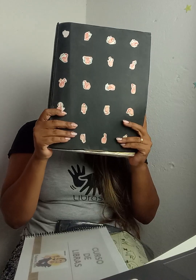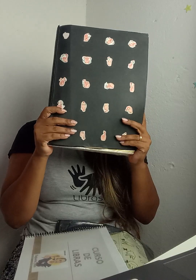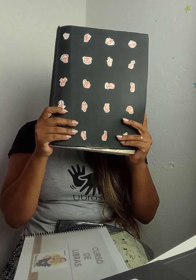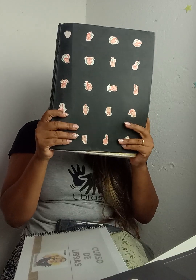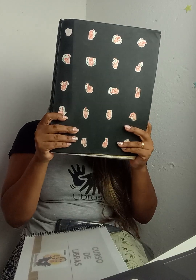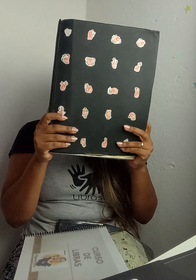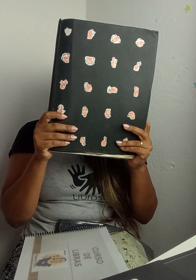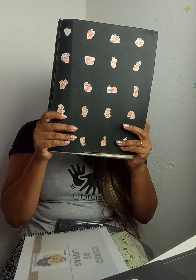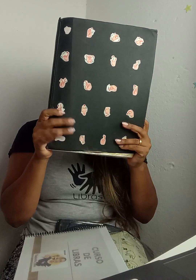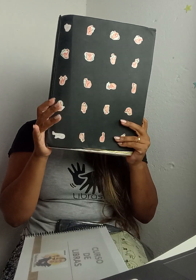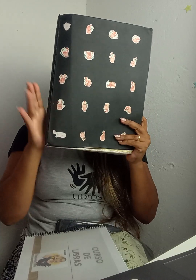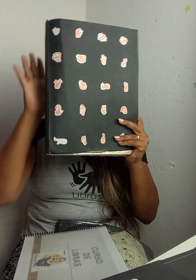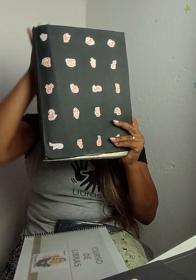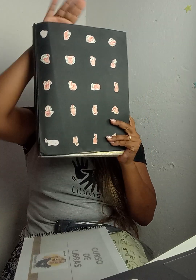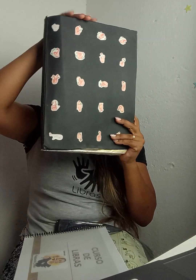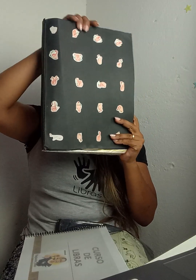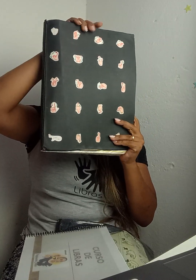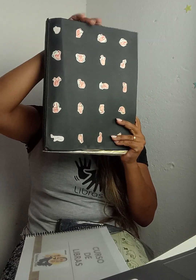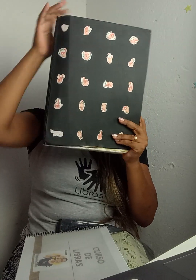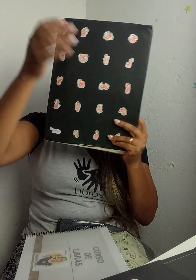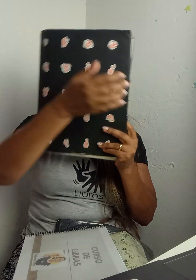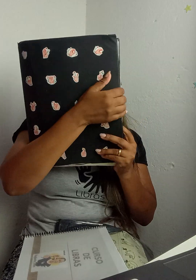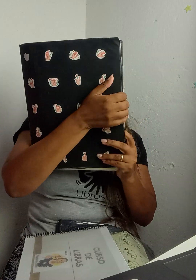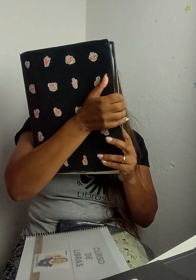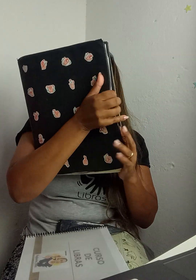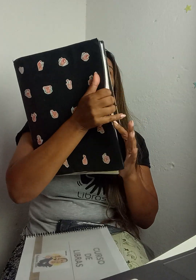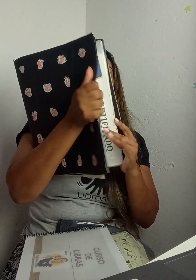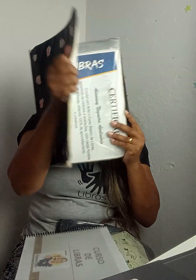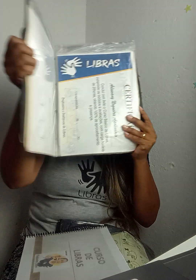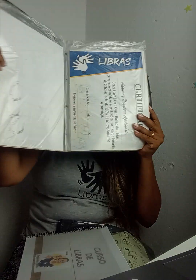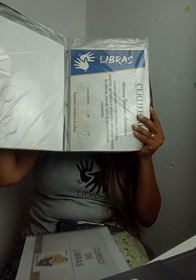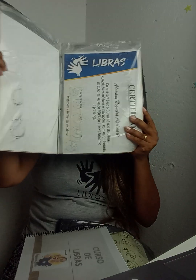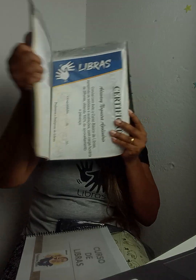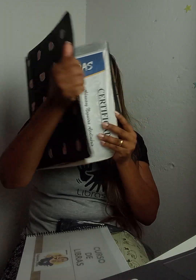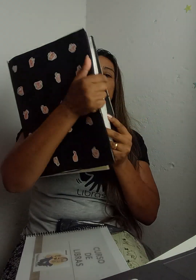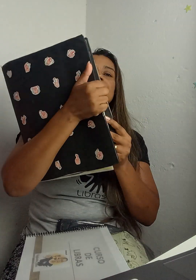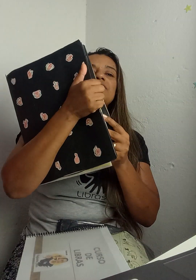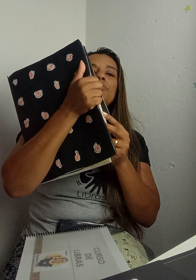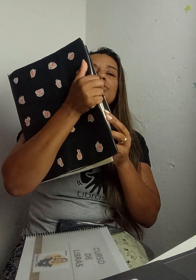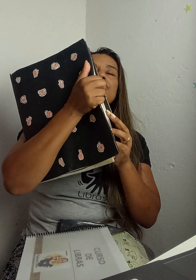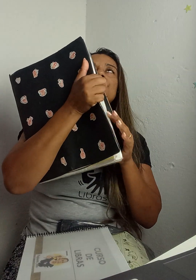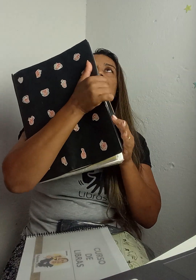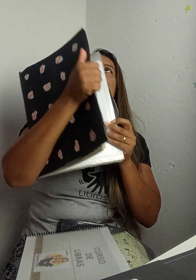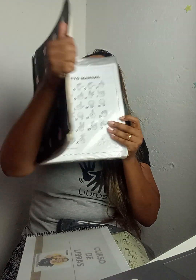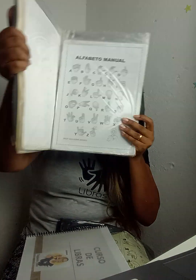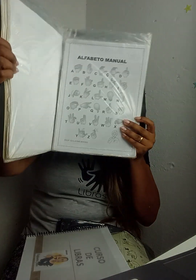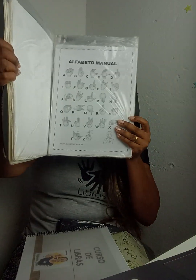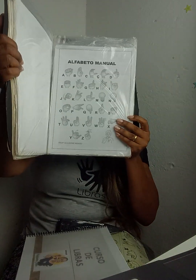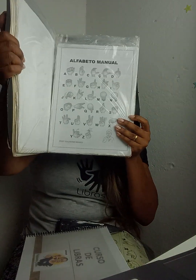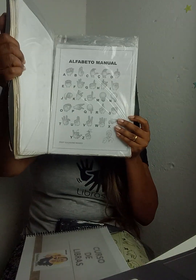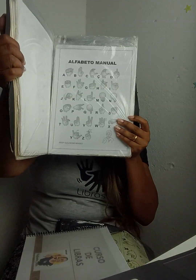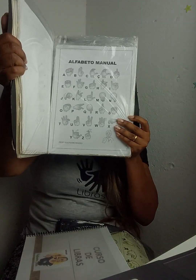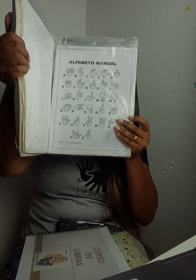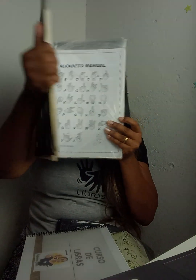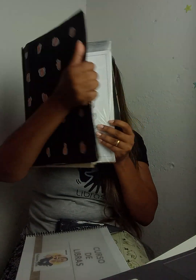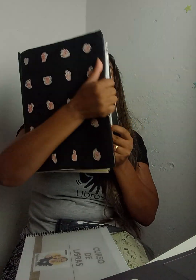se você não tiver, esse fichário, com esses plásticos aqui, você vai montar o seu portfólio. Todo o material de